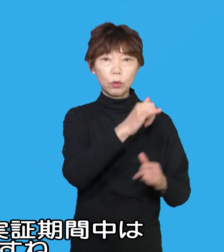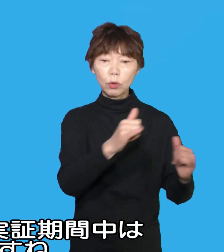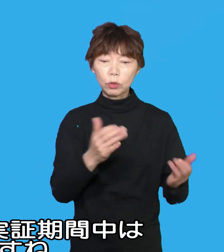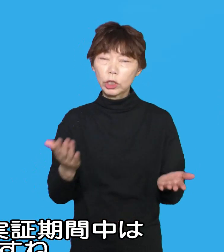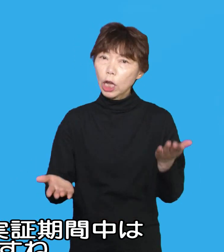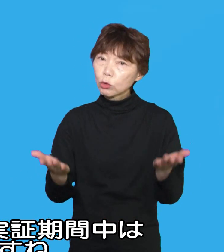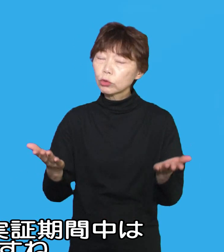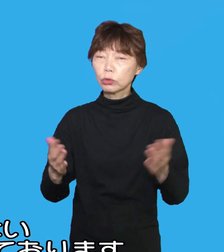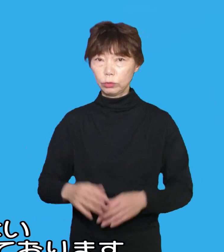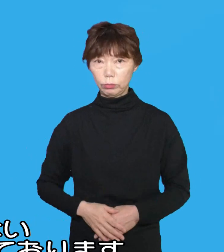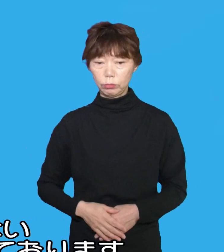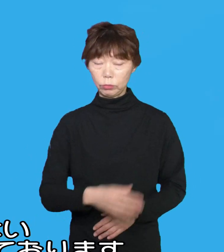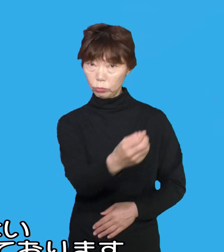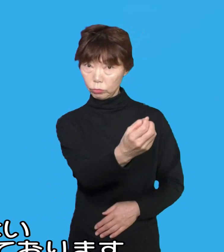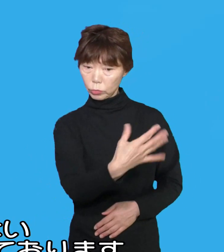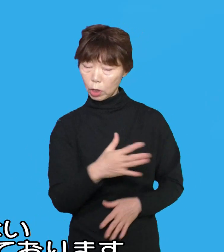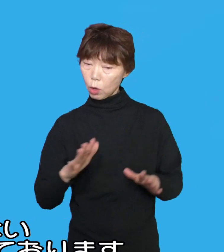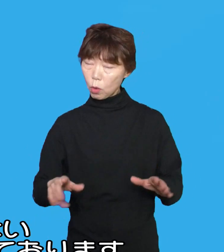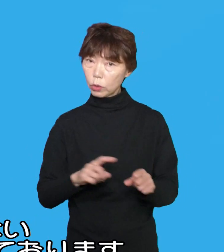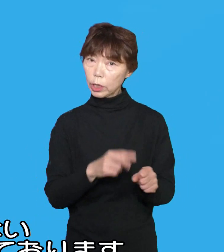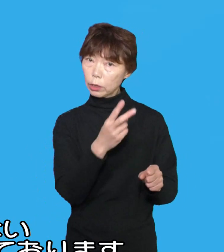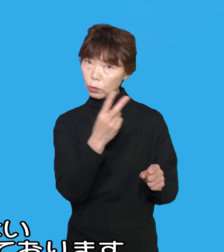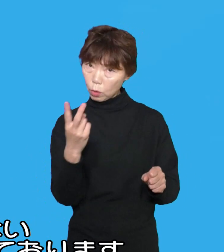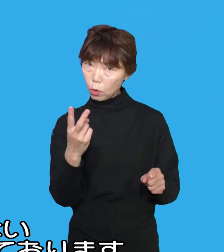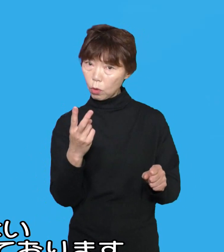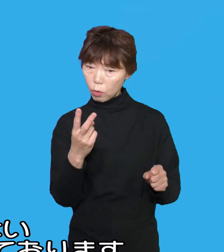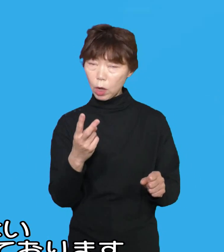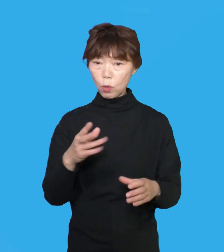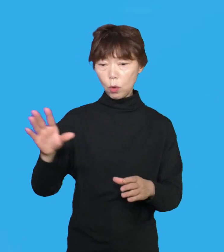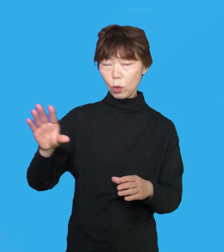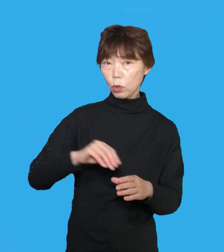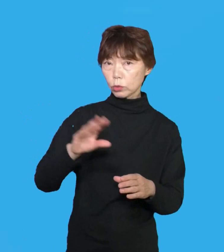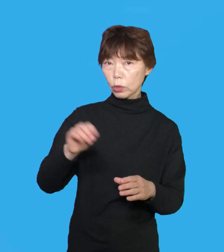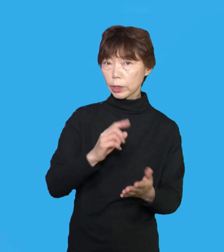間中は録音までということですね？ そうですね、はい、そういった形で聞いております。